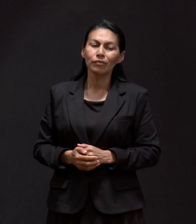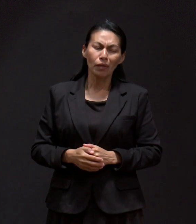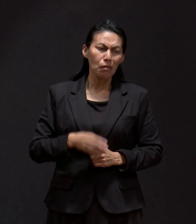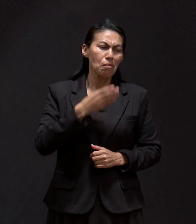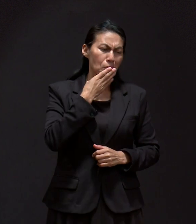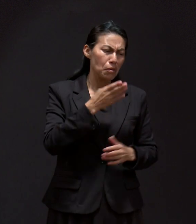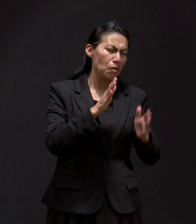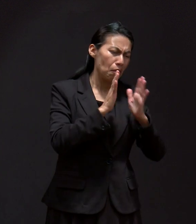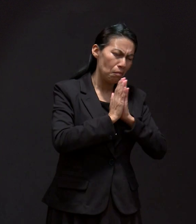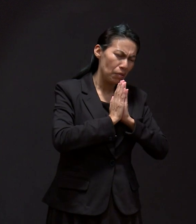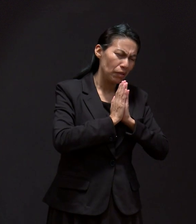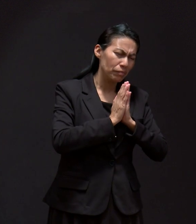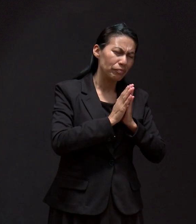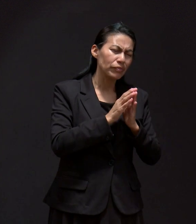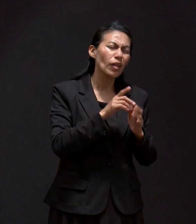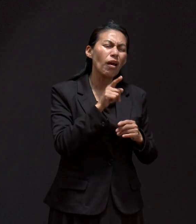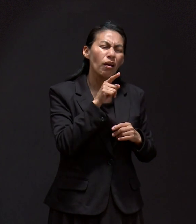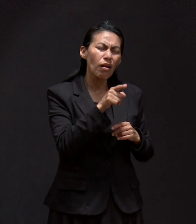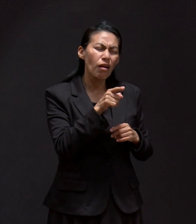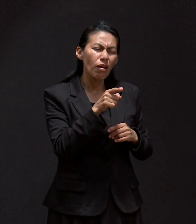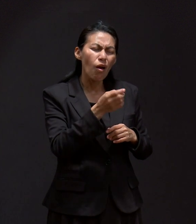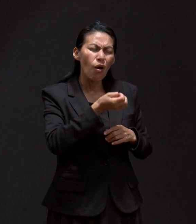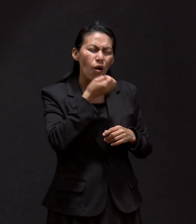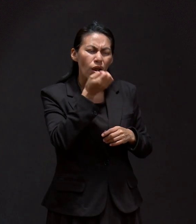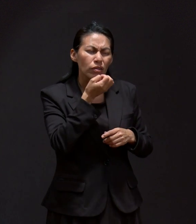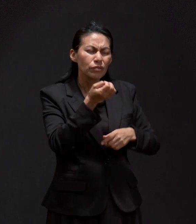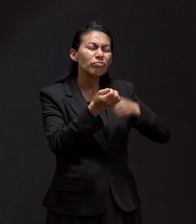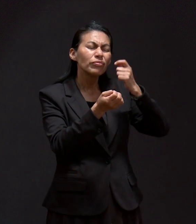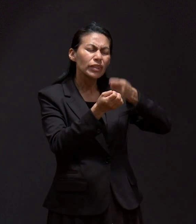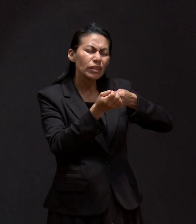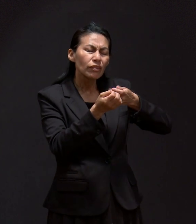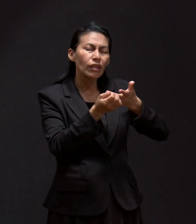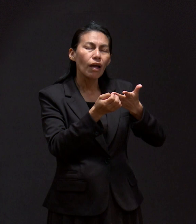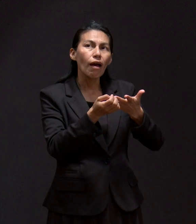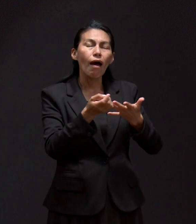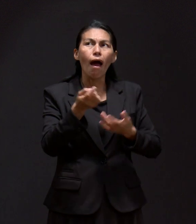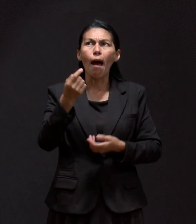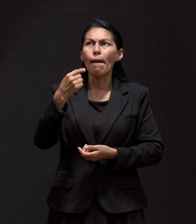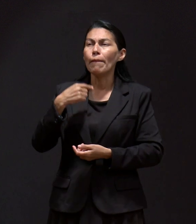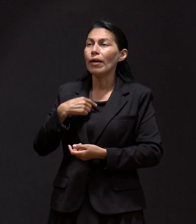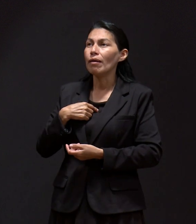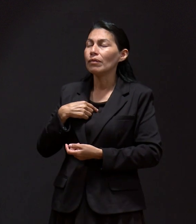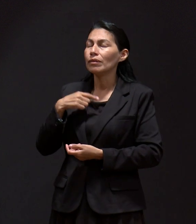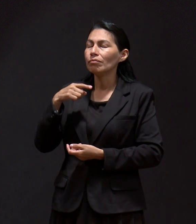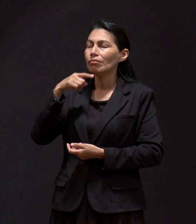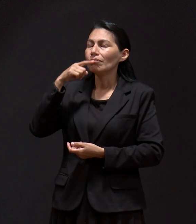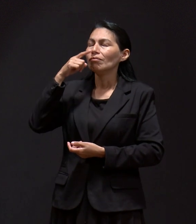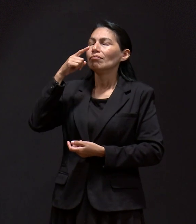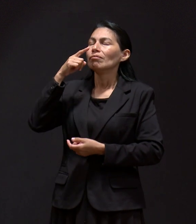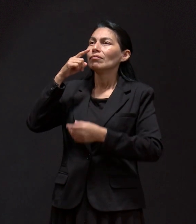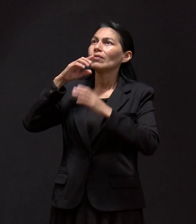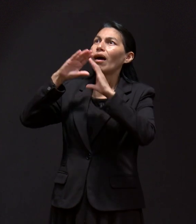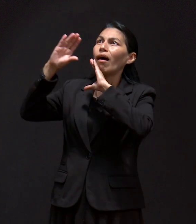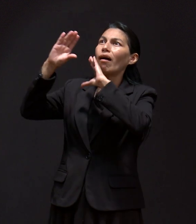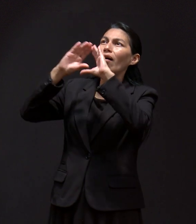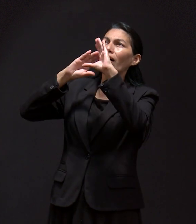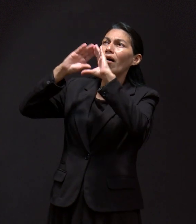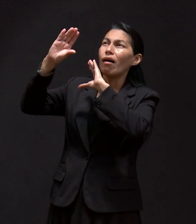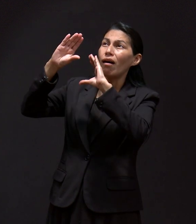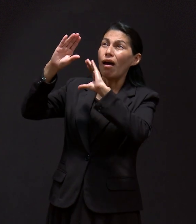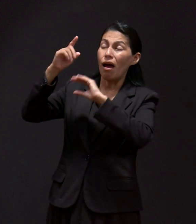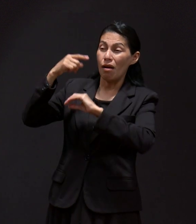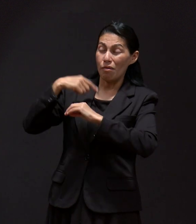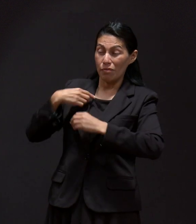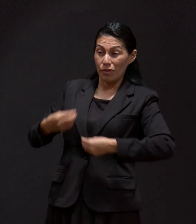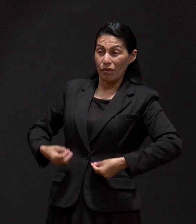minerva la oración la oración es es mi aliento para comunicarme